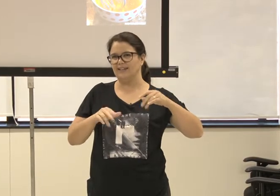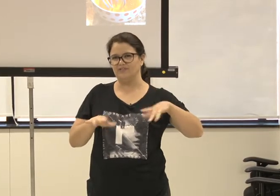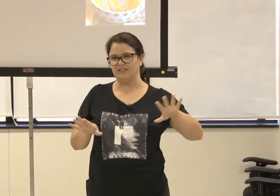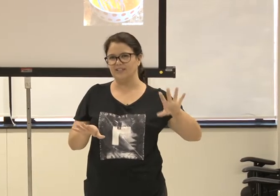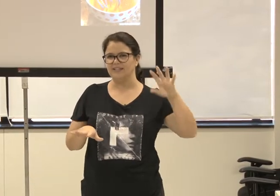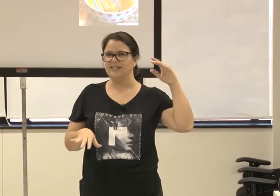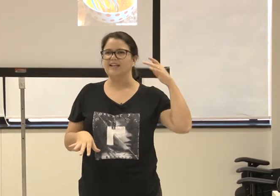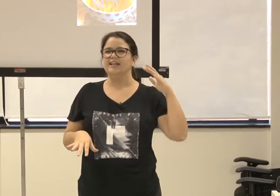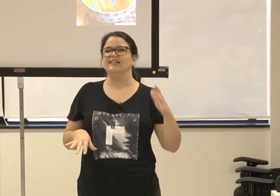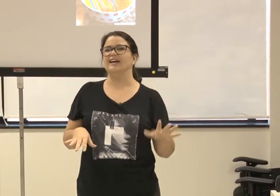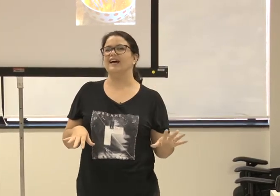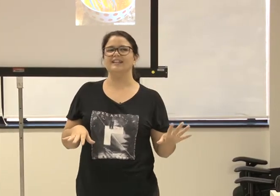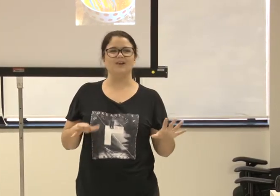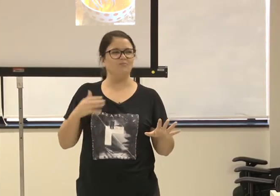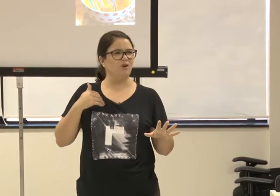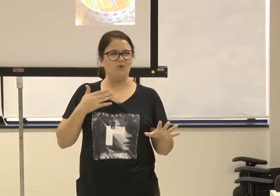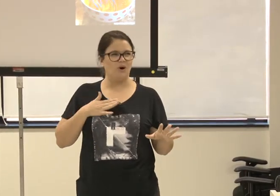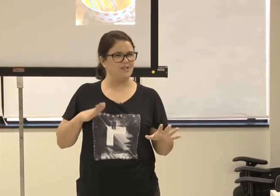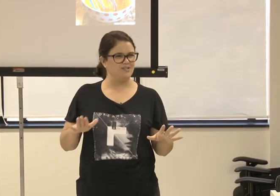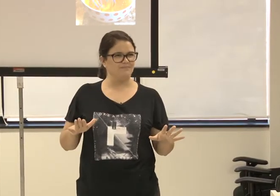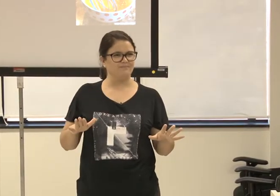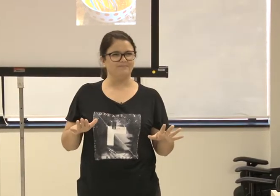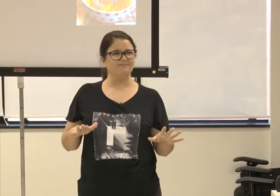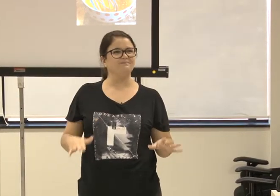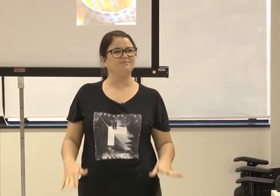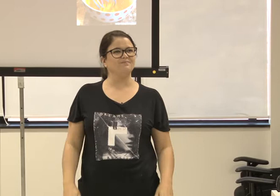vida. E aí, não gosto.